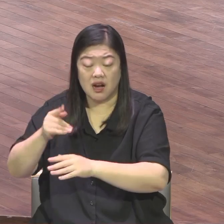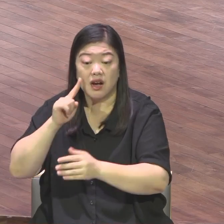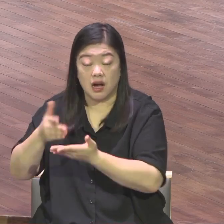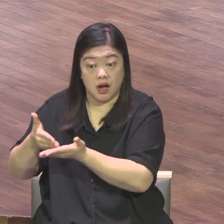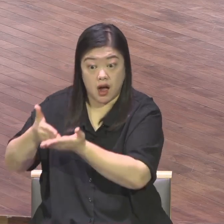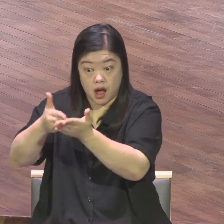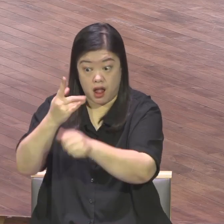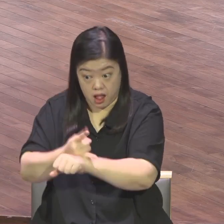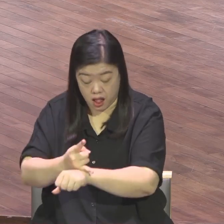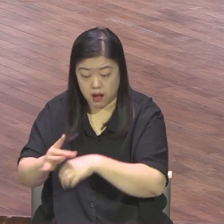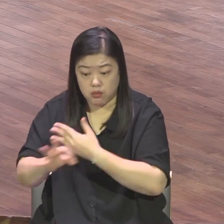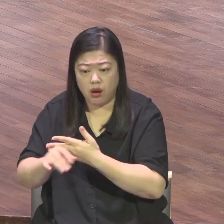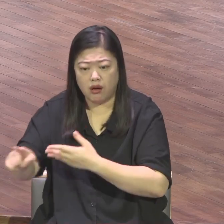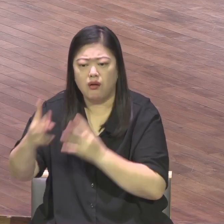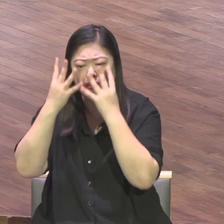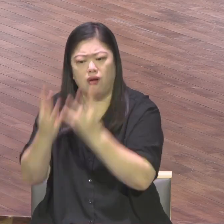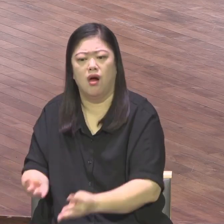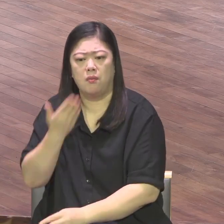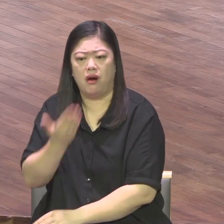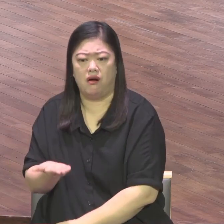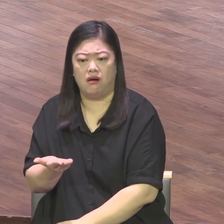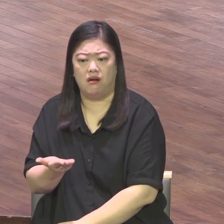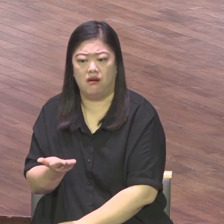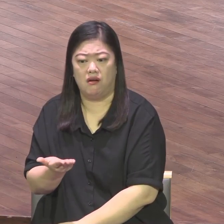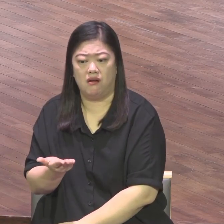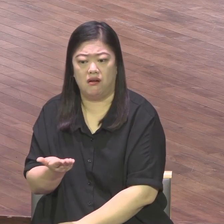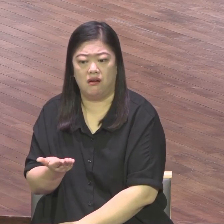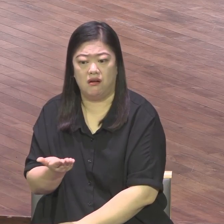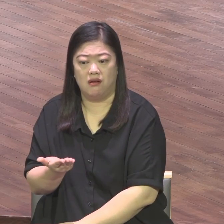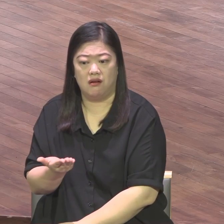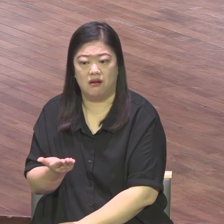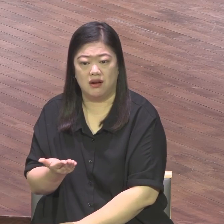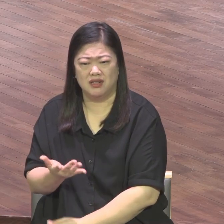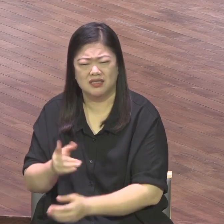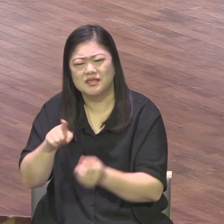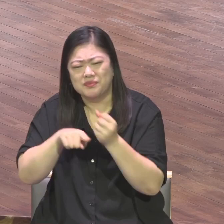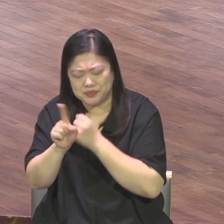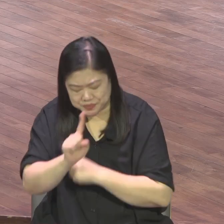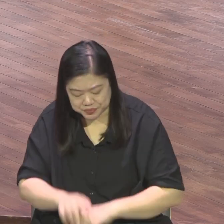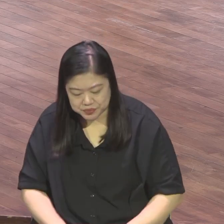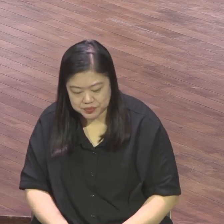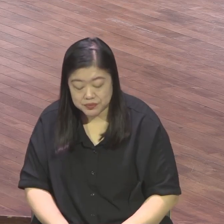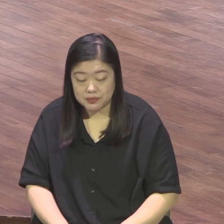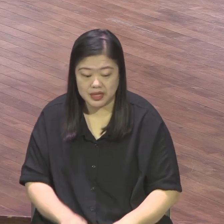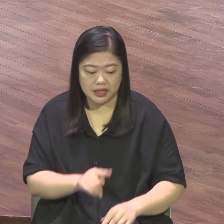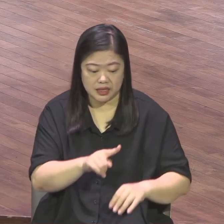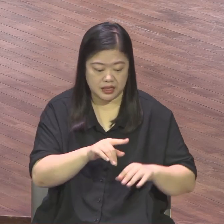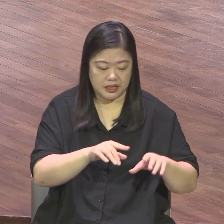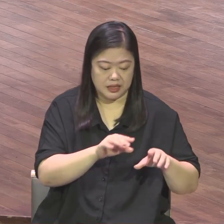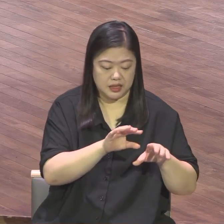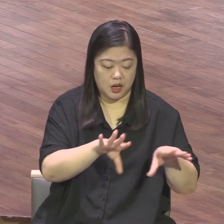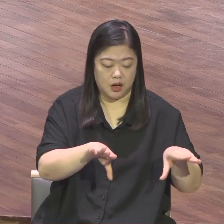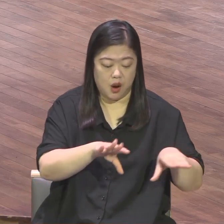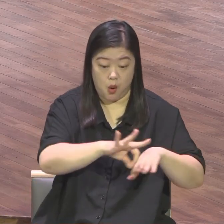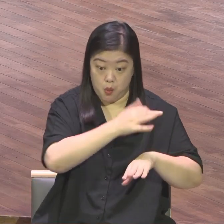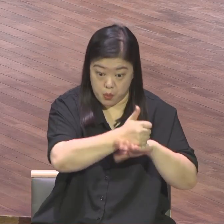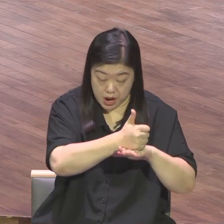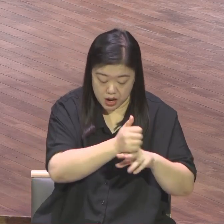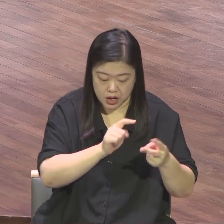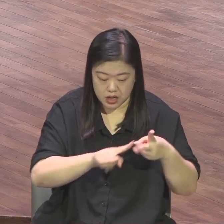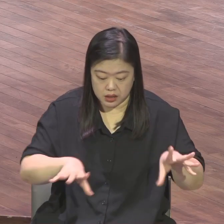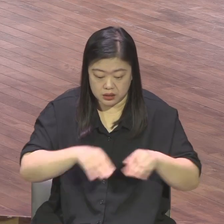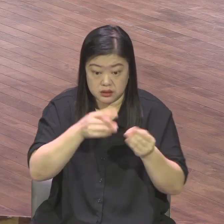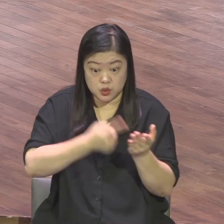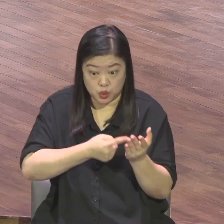지금 로마 법상으로는 바울이 아무런 잘못이 없다고 밝혀졌어. 아무 잘못이 없어. 만일